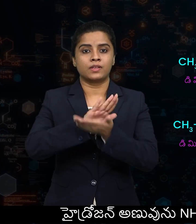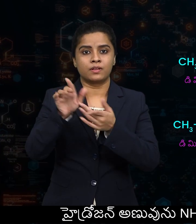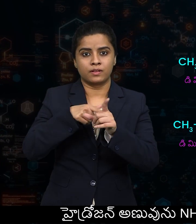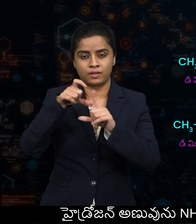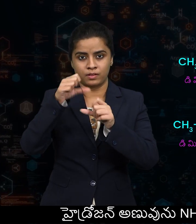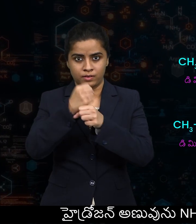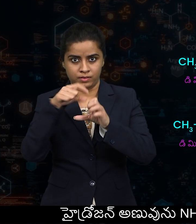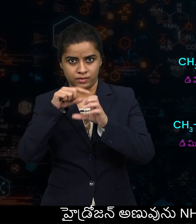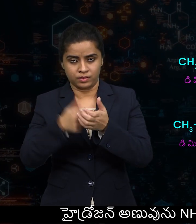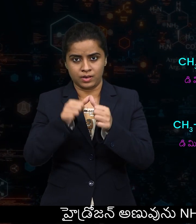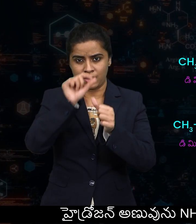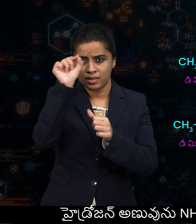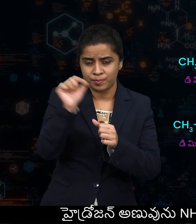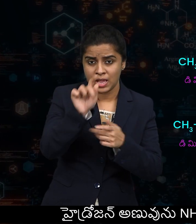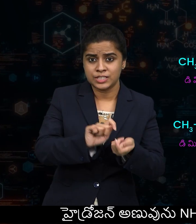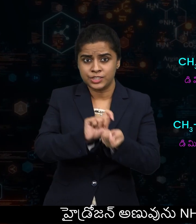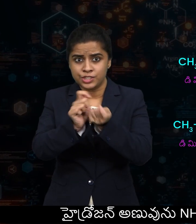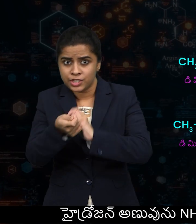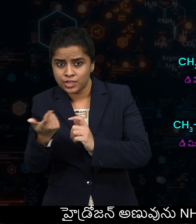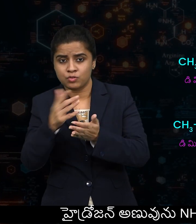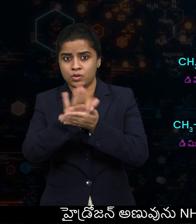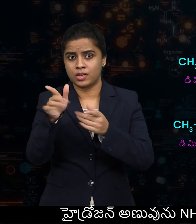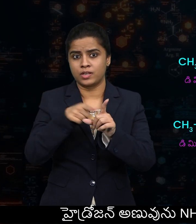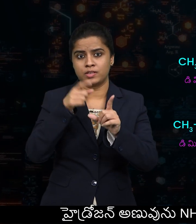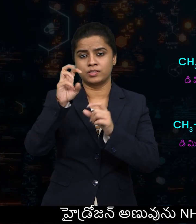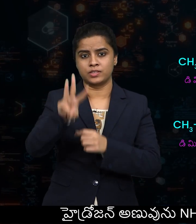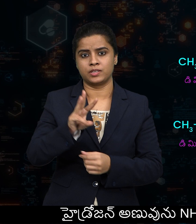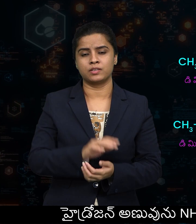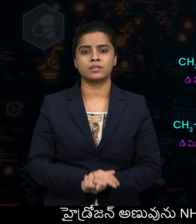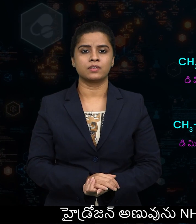హైడ్రోజన్ అణువును NH3 నుండి ఆల్కైల్ సమూహం భర్తీ చేస్తే